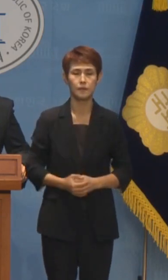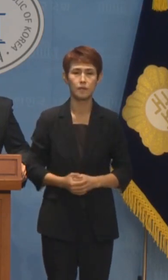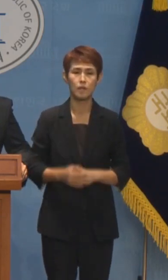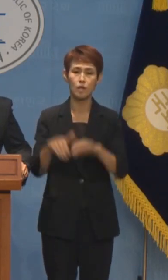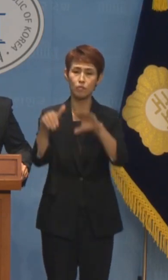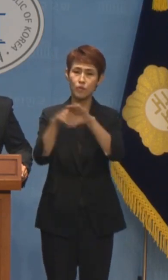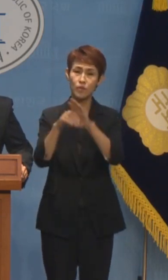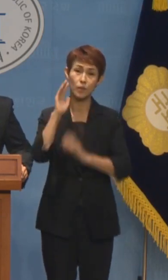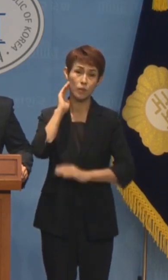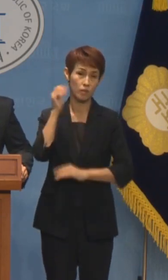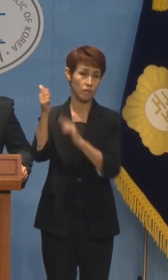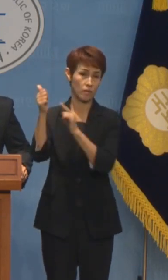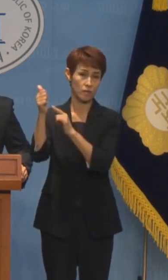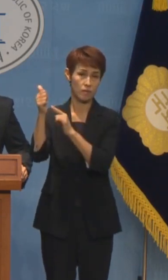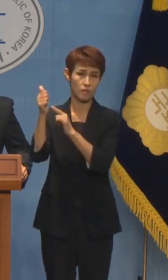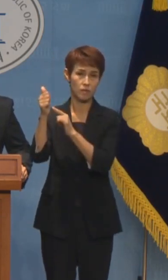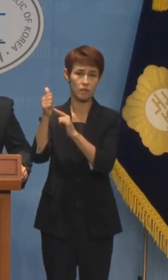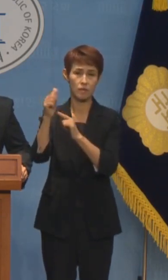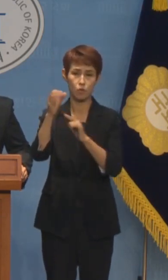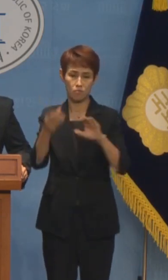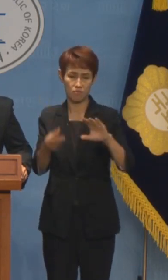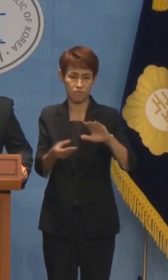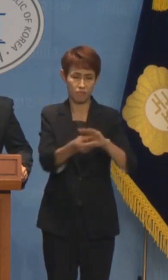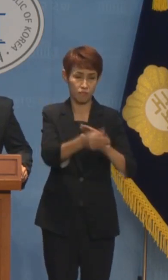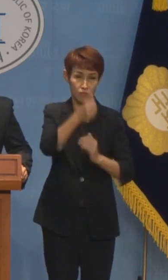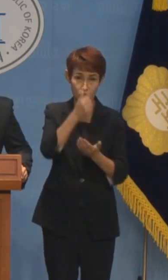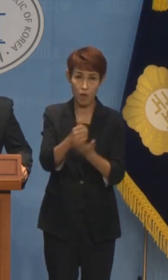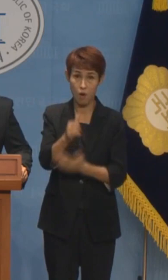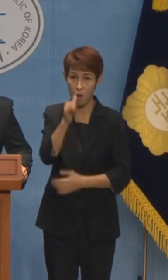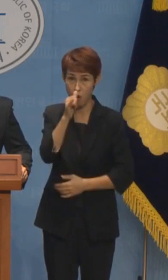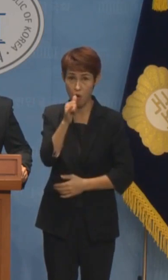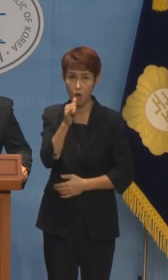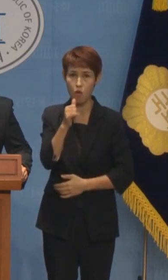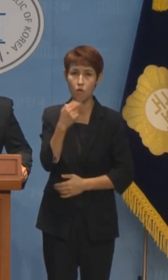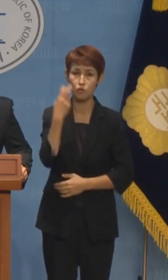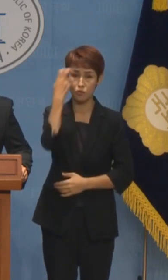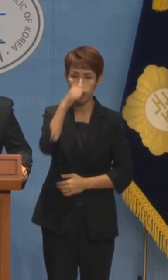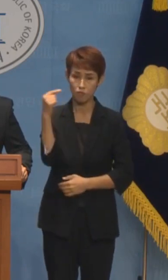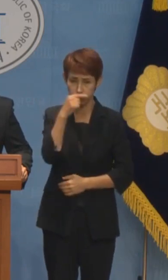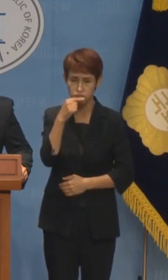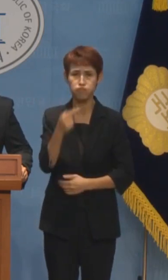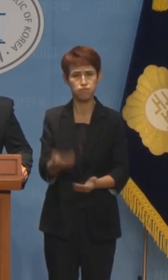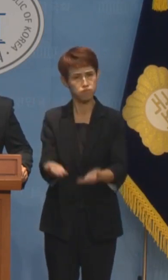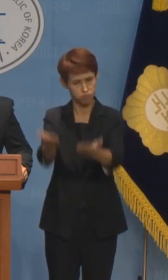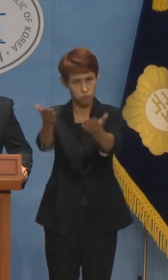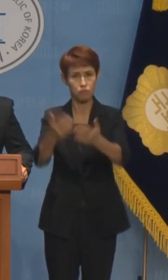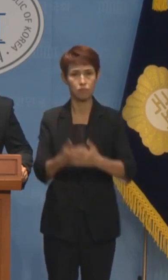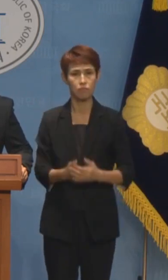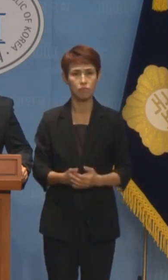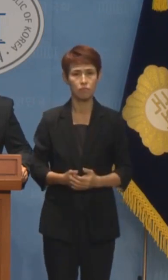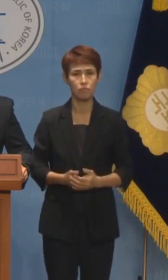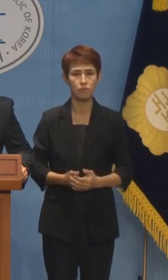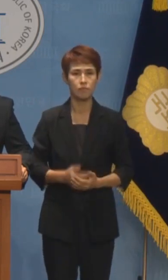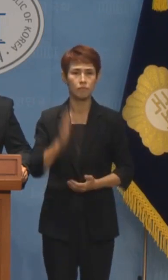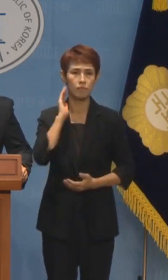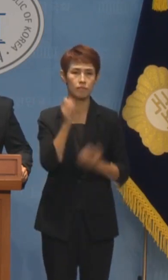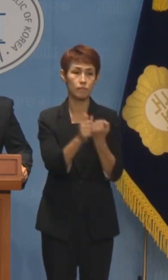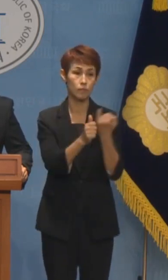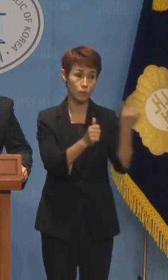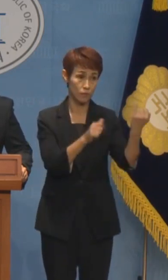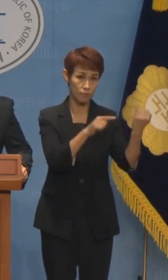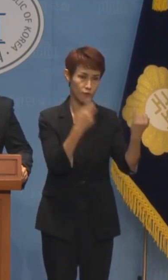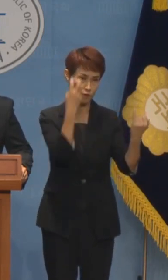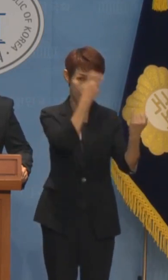전 대통령이 뇌물 혐의가 있다면 철저히 수사를 하십시오 단 김건희 여사에 대한